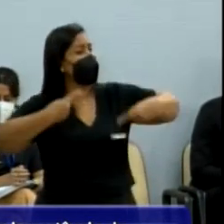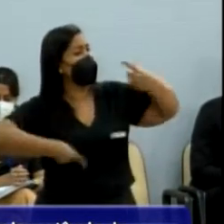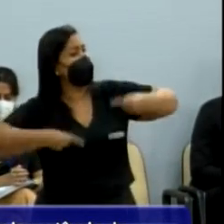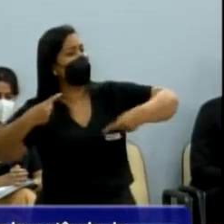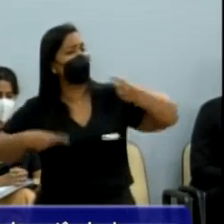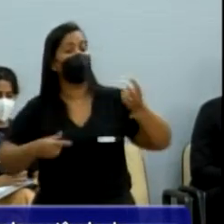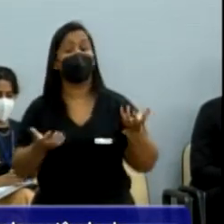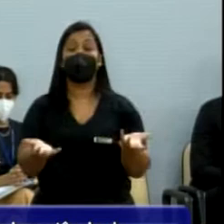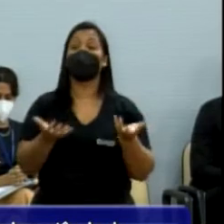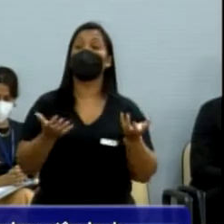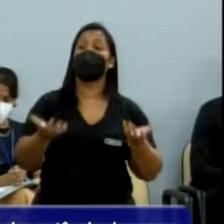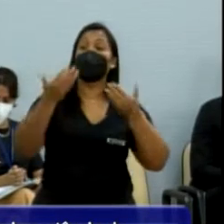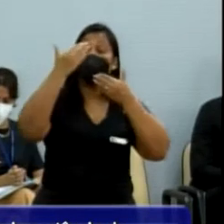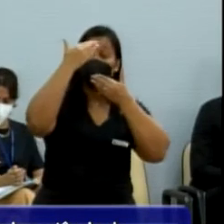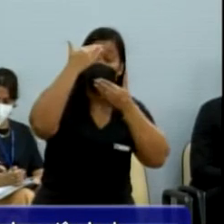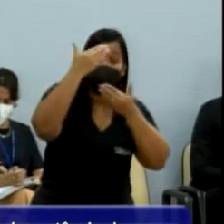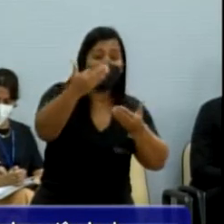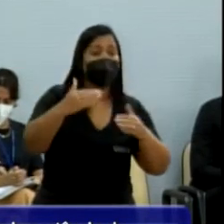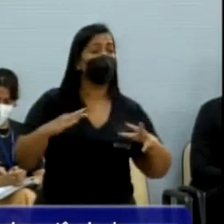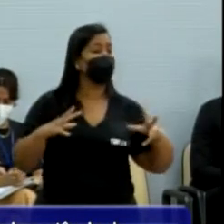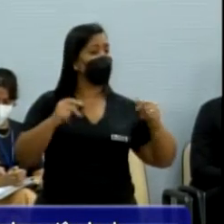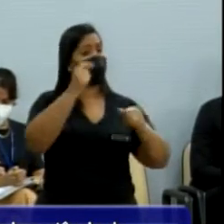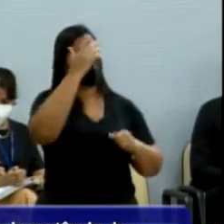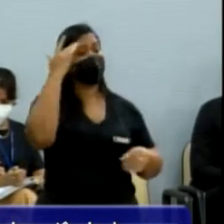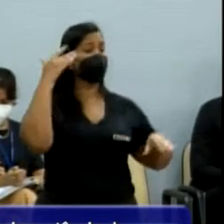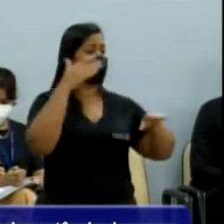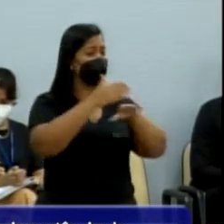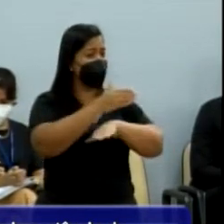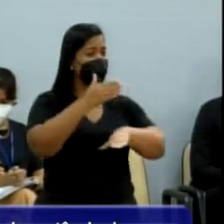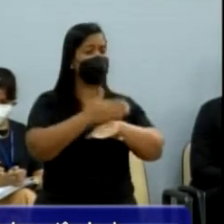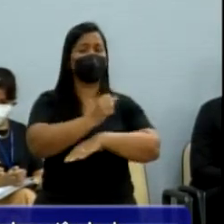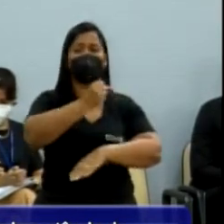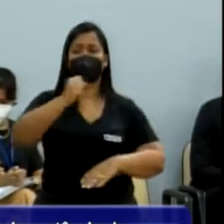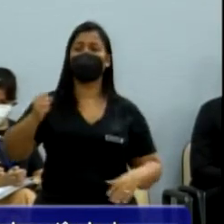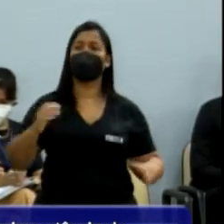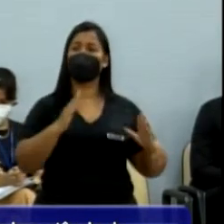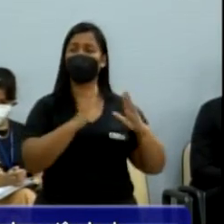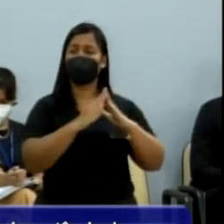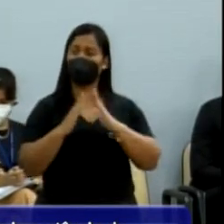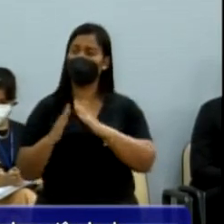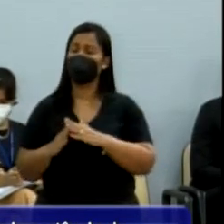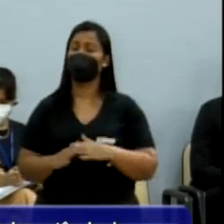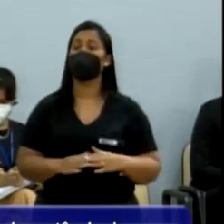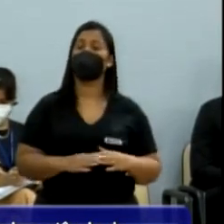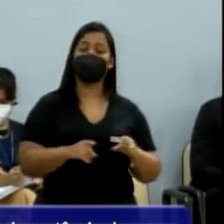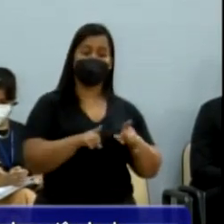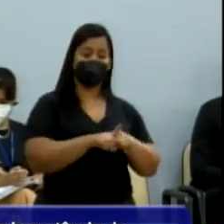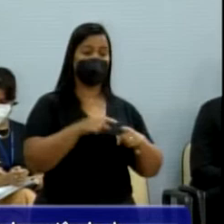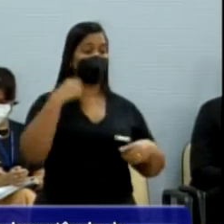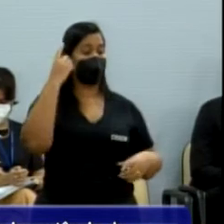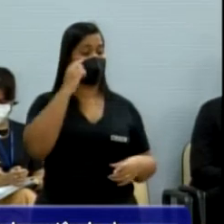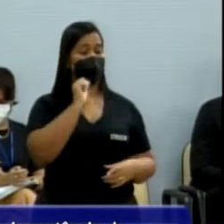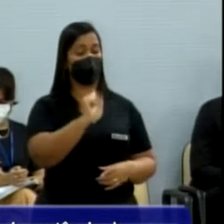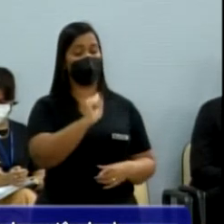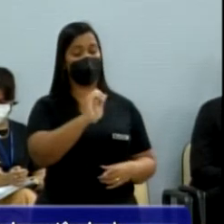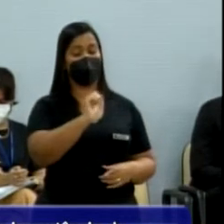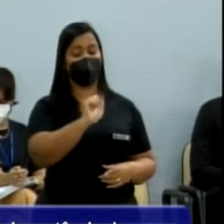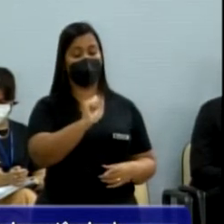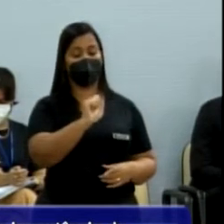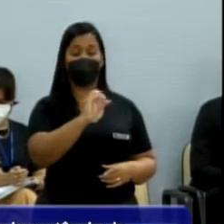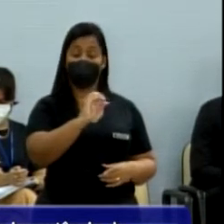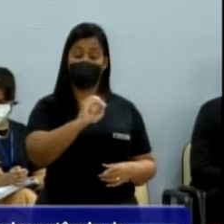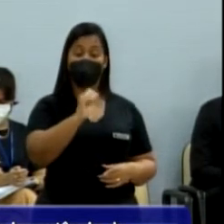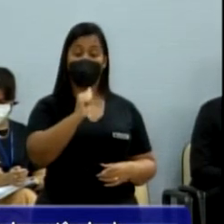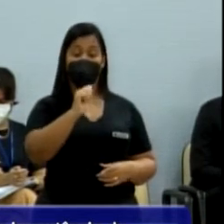Eu quero aqui agradecer a todos aqueles que participaram, associações de moradores, OAB, o IDEC,